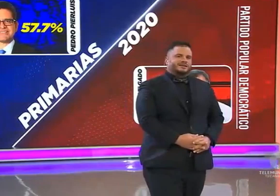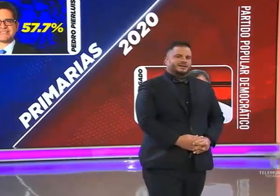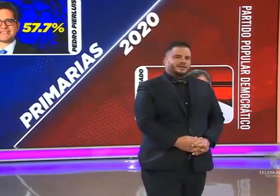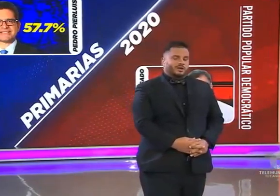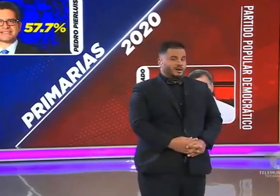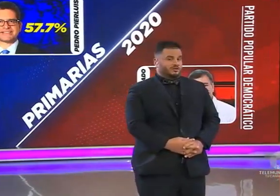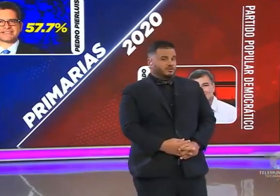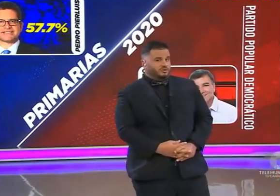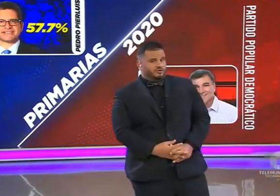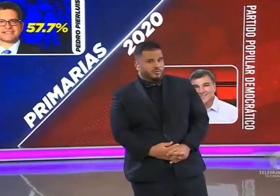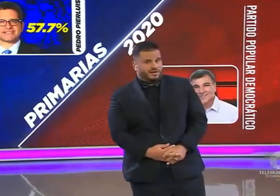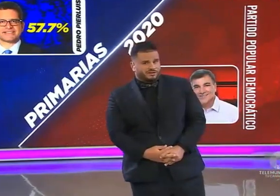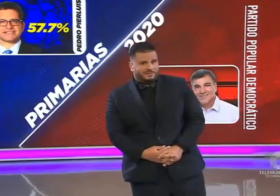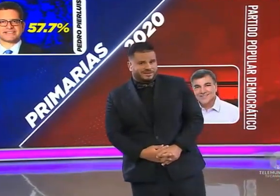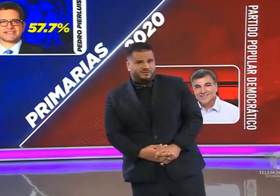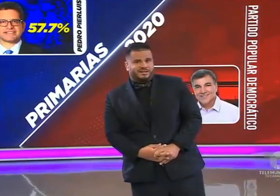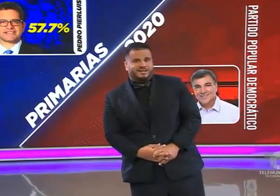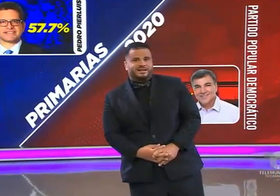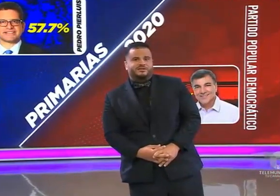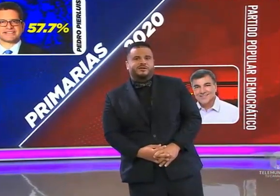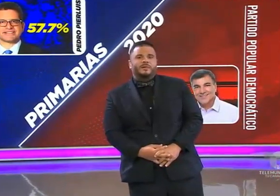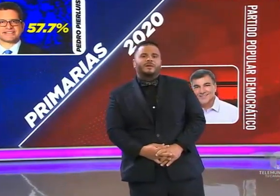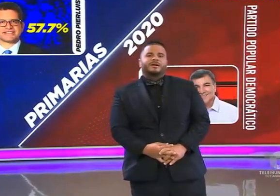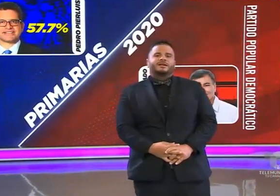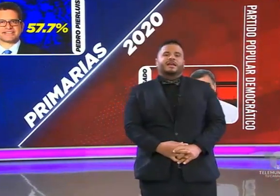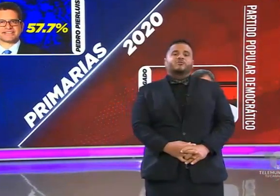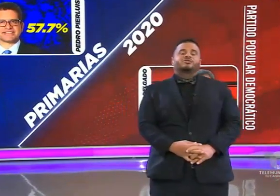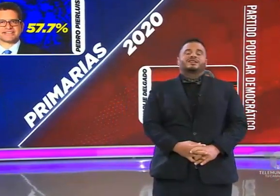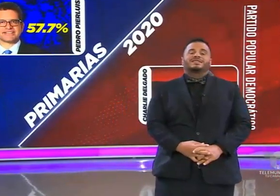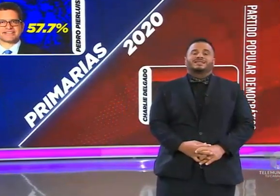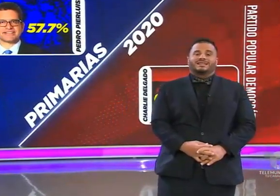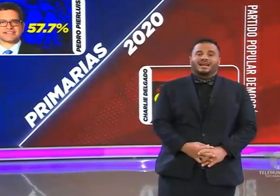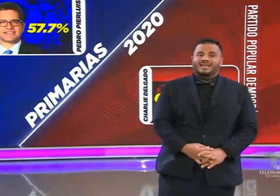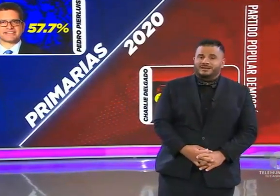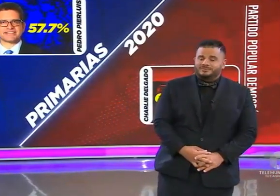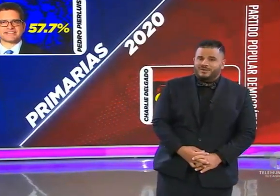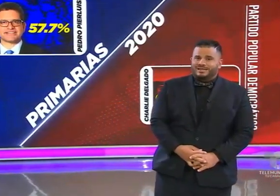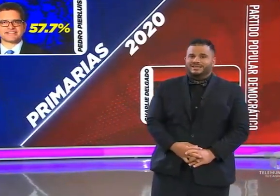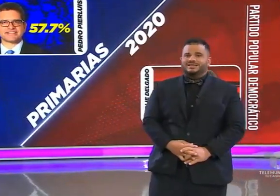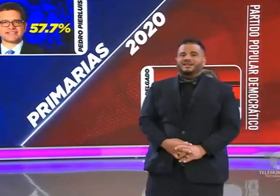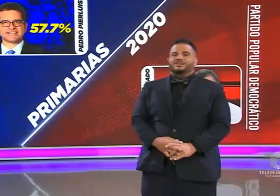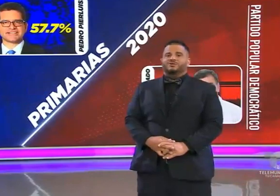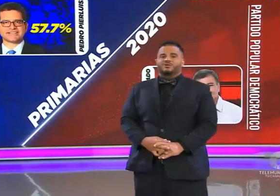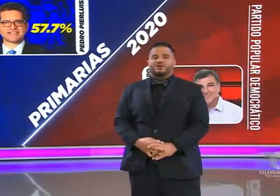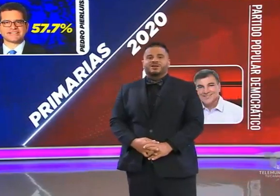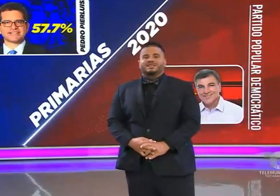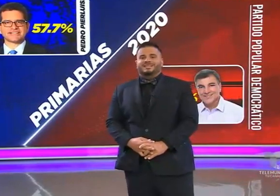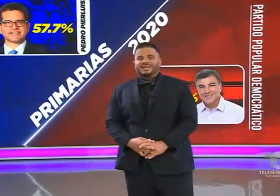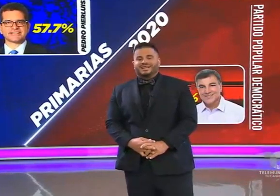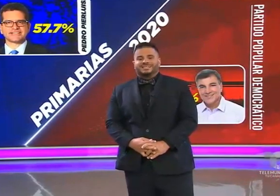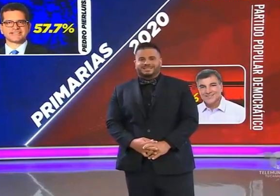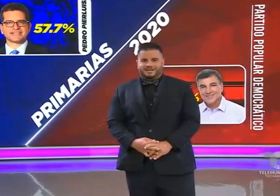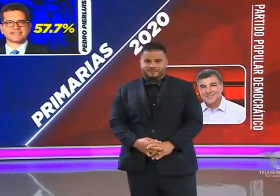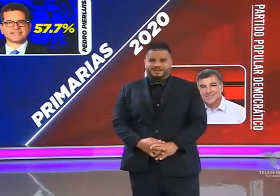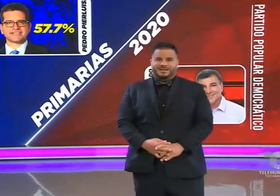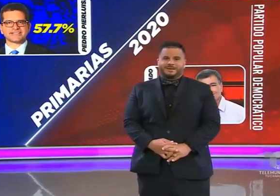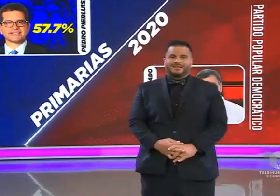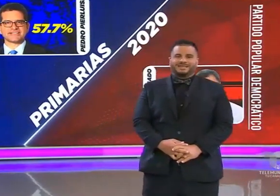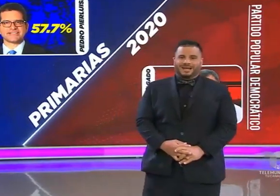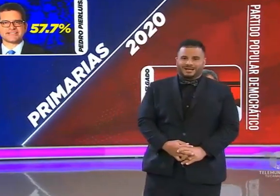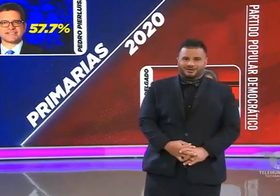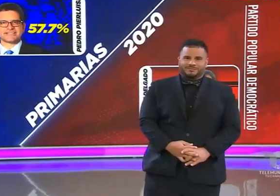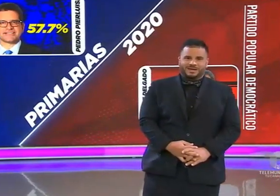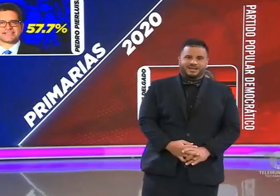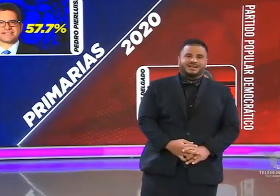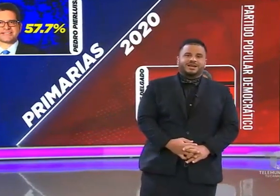Chávez? ¿Y cuáles son los próximos pasos? Repasemos esta relación de cómo se necesitan de aquí hasta el 31 de diciembre. Así que